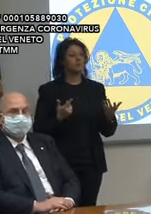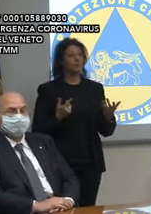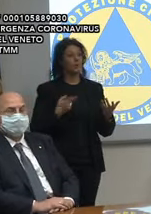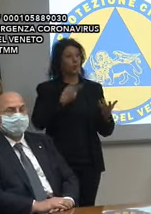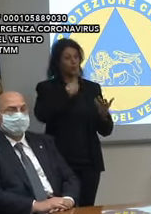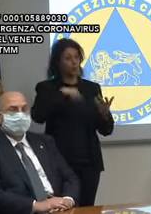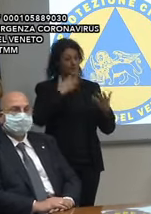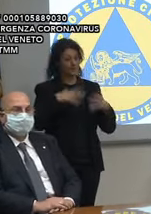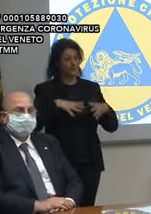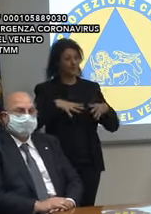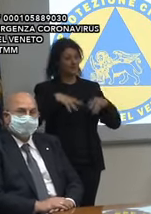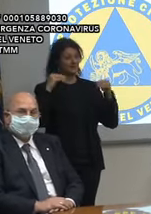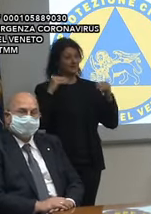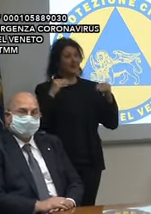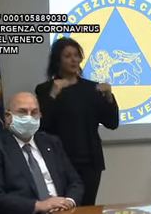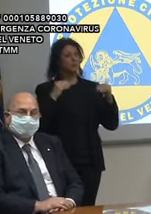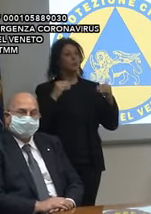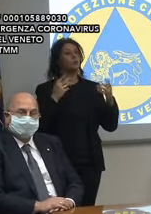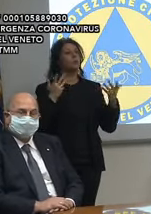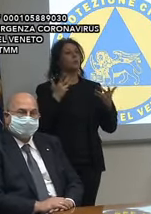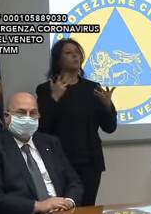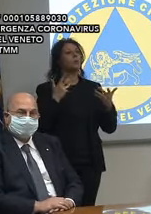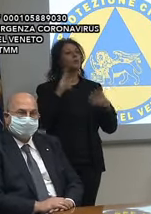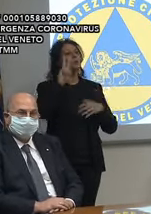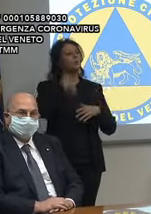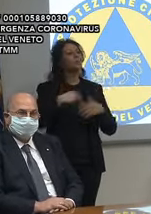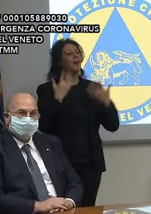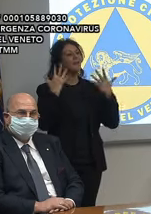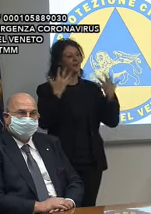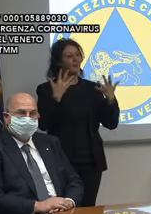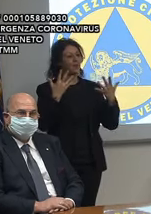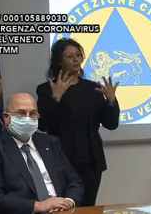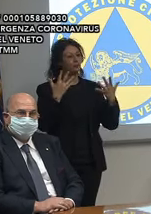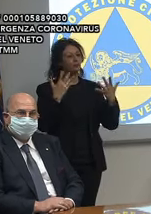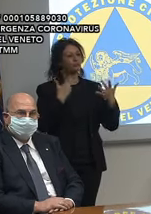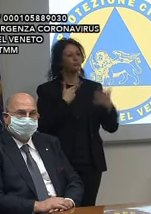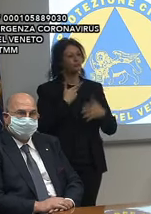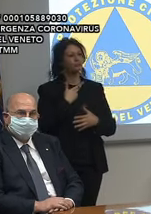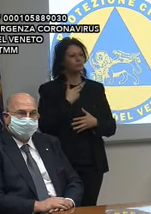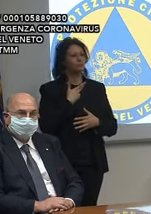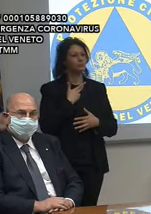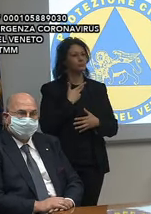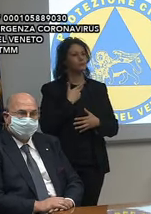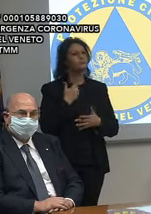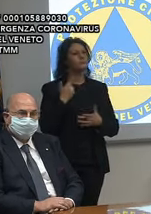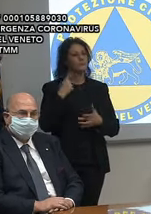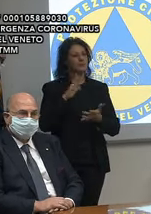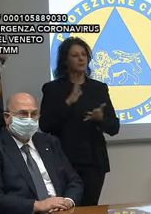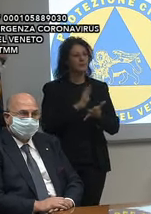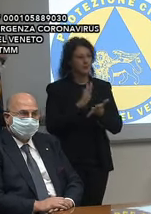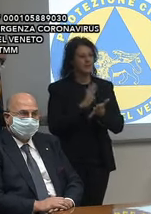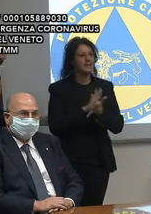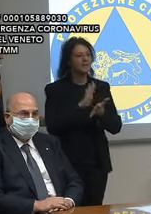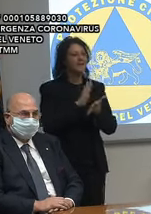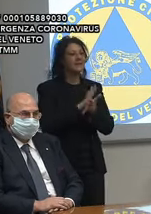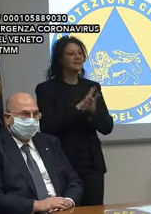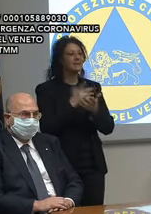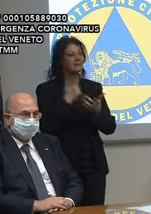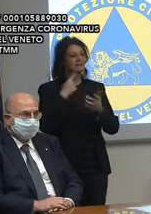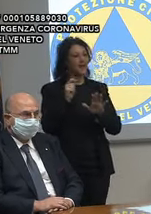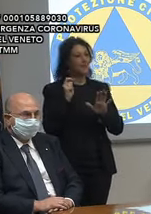da un'eredità che io ho trovato nel 2010, che era uno scatolone pieno di, io lo dico così simpaticamente, di rassegna stampa più che di provvedimenti,